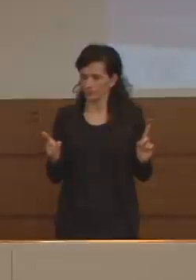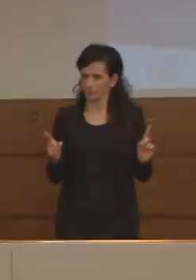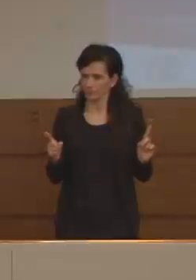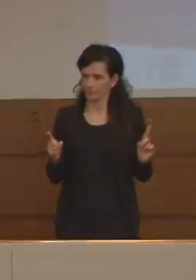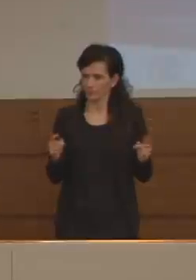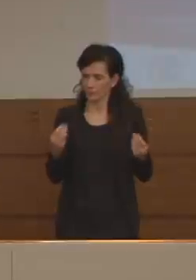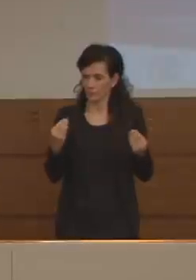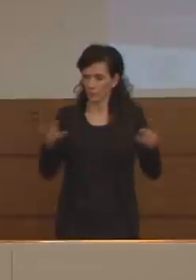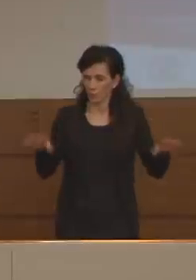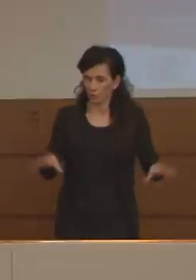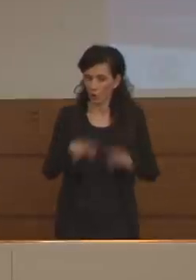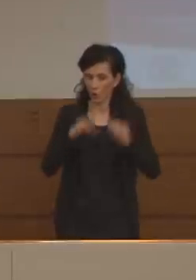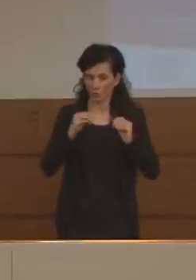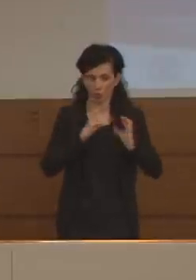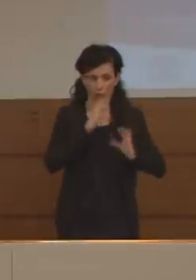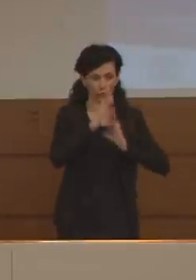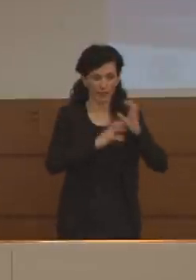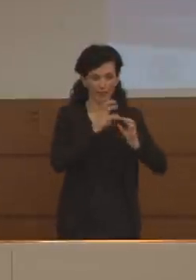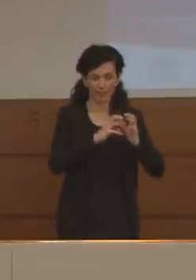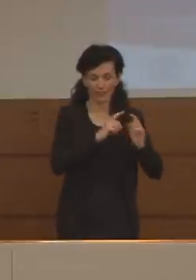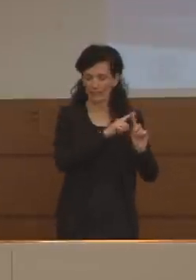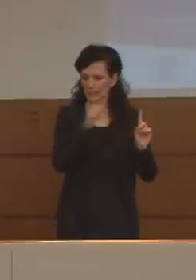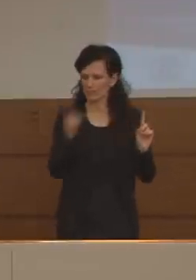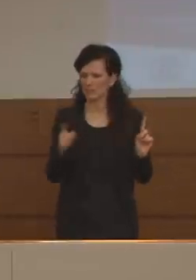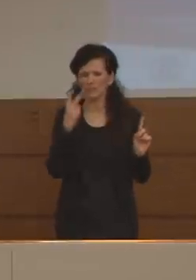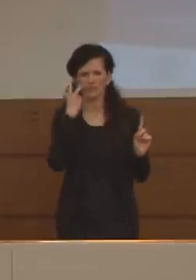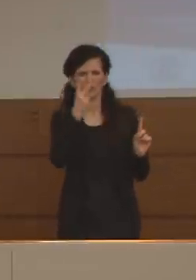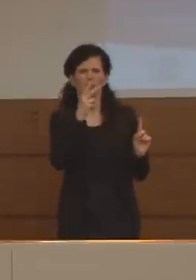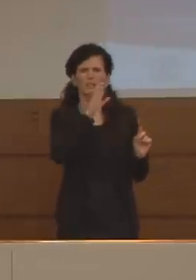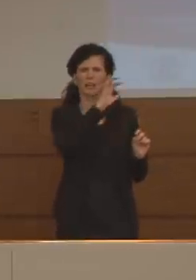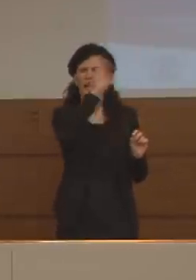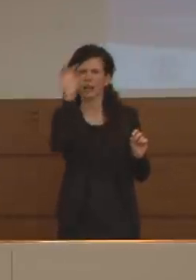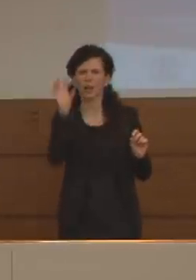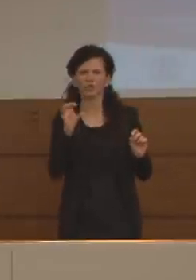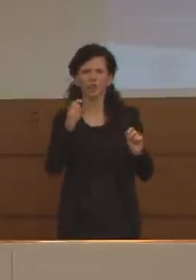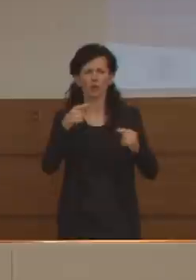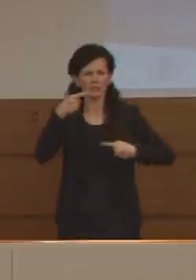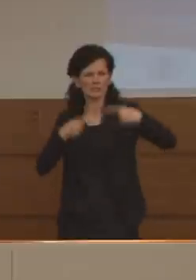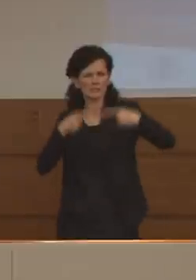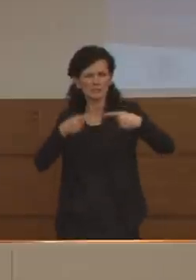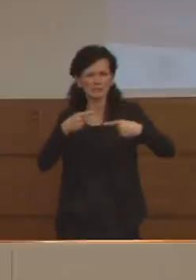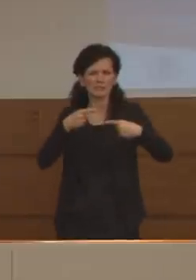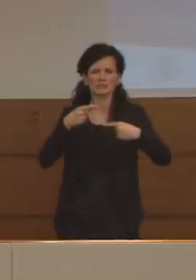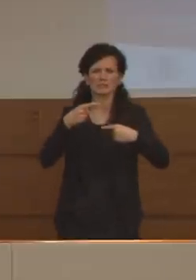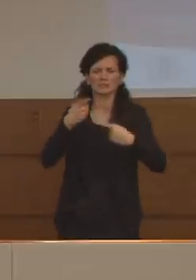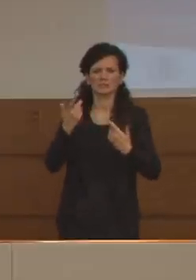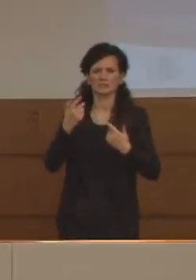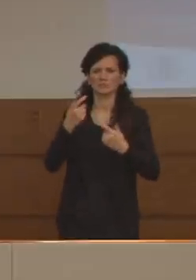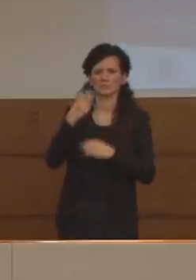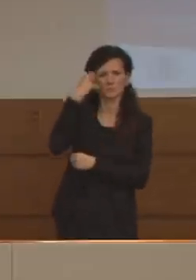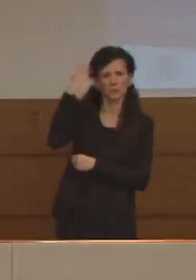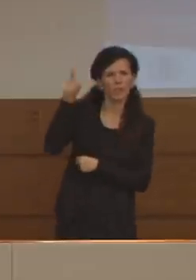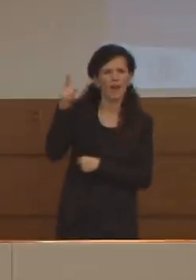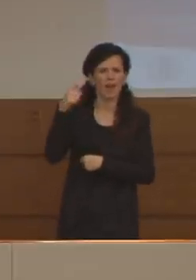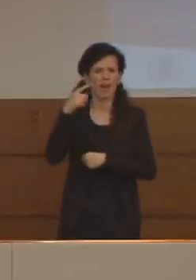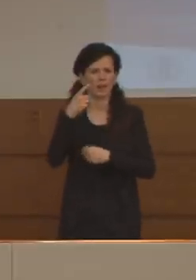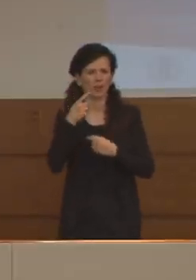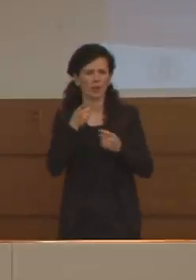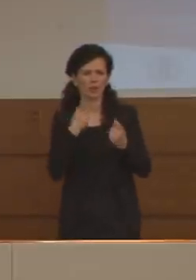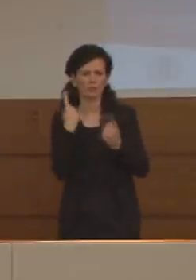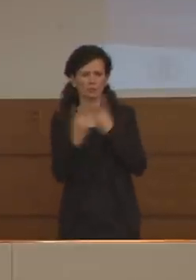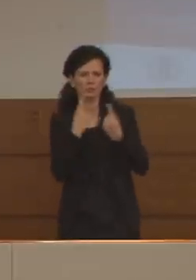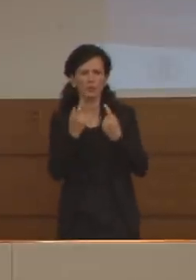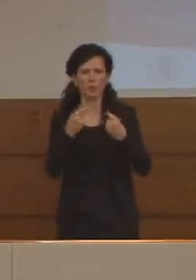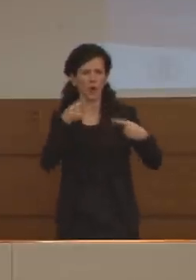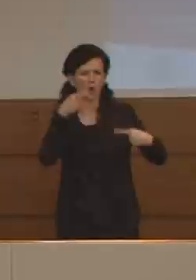della crisi da un continuo conflitto tra regioni e stato centrale nella gestione dell'emergenza una un conflitto che si è visto